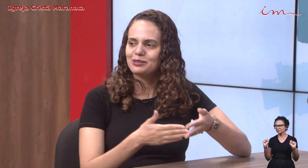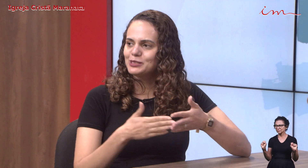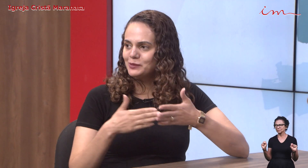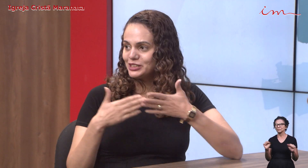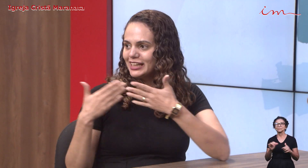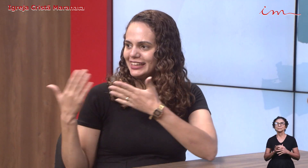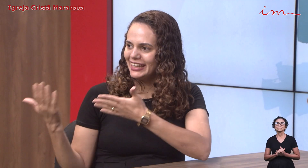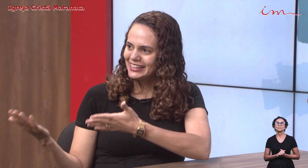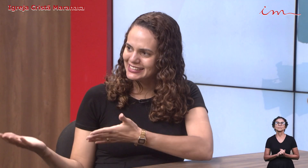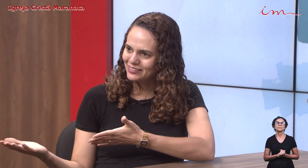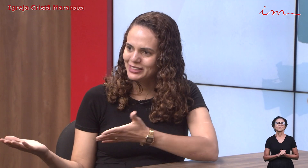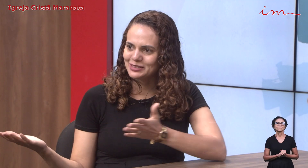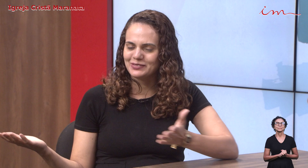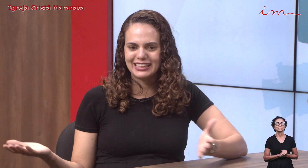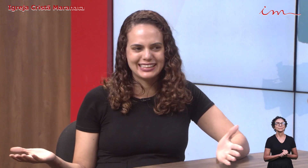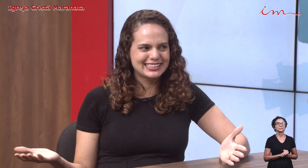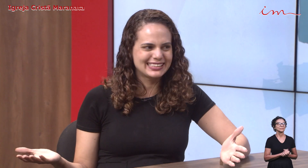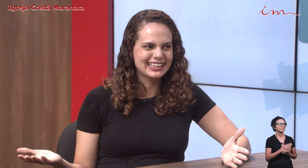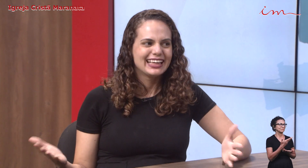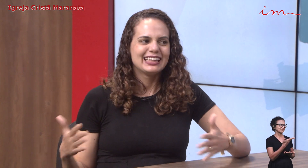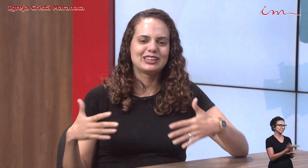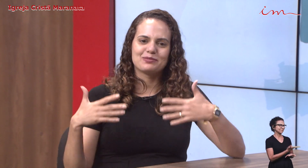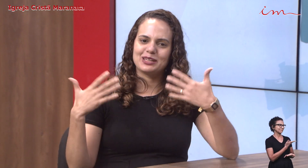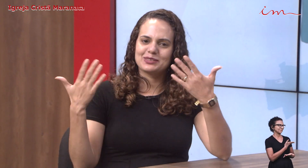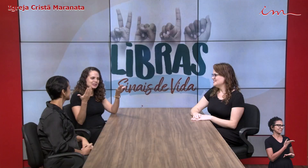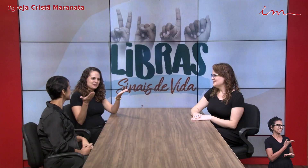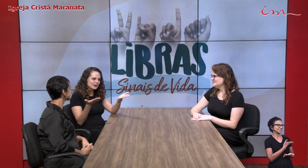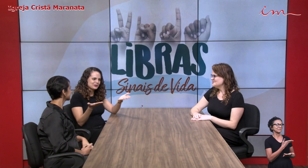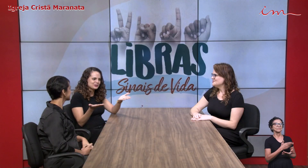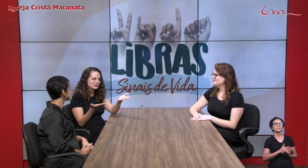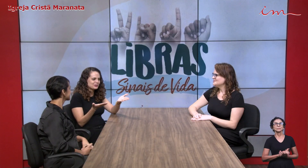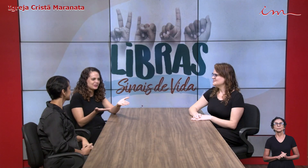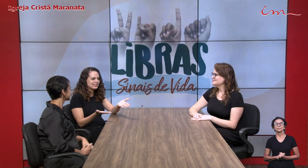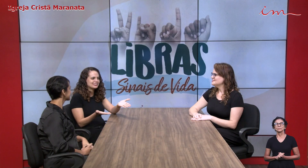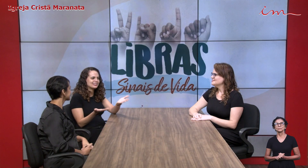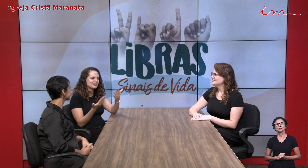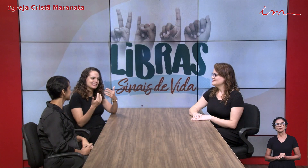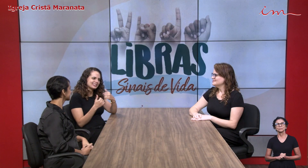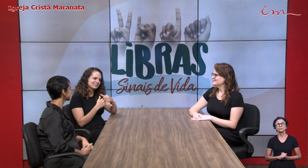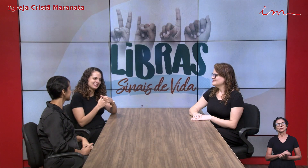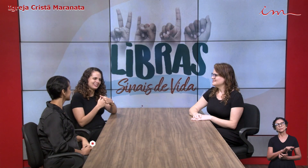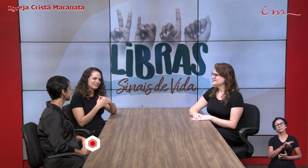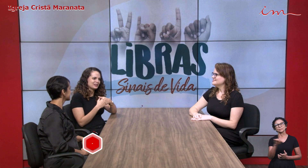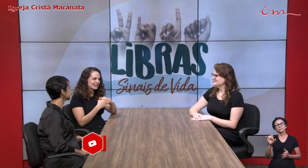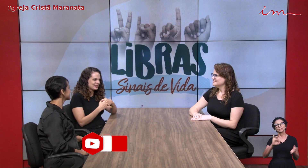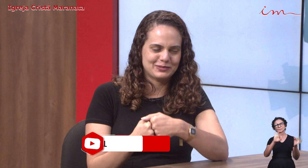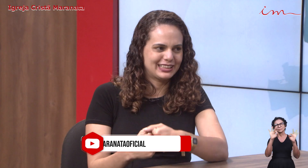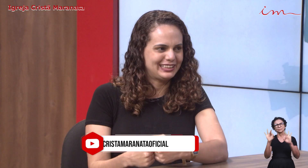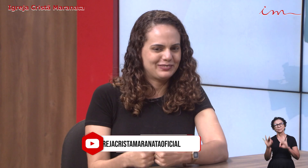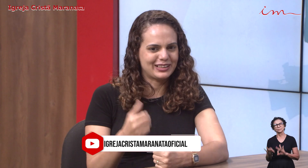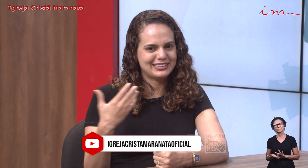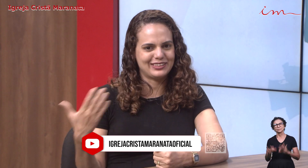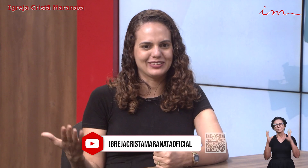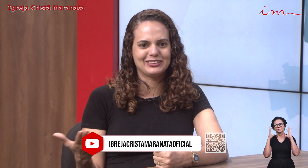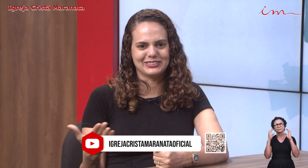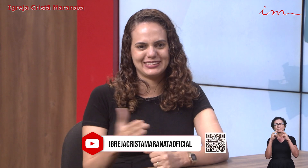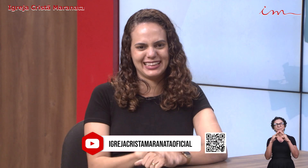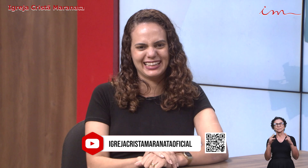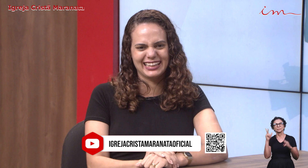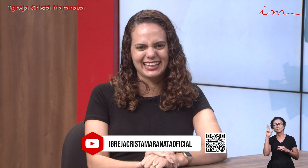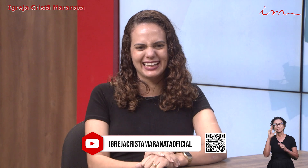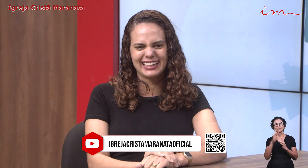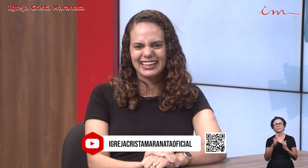você, me despedir da Nessa, minhas amigas, e também dos irmãos, dos ouvintes que nos assistem pela Rádio Manaim. Paz do Senhor a